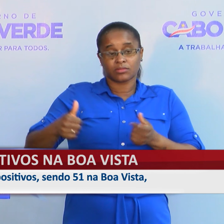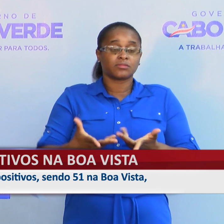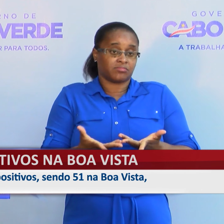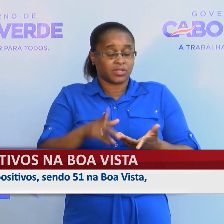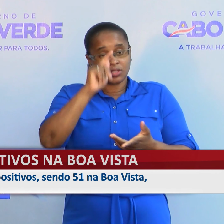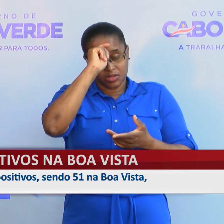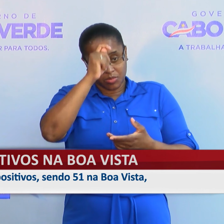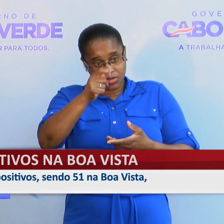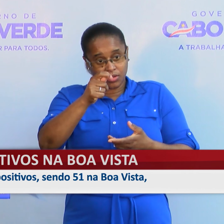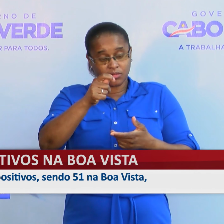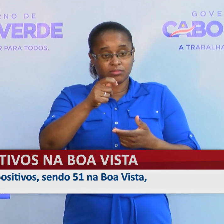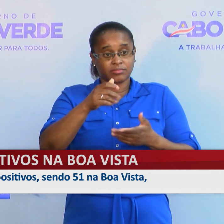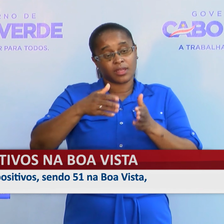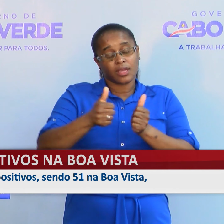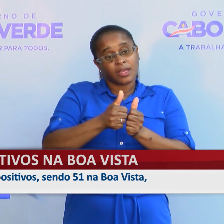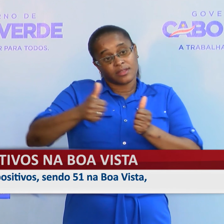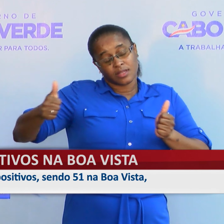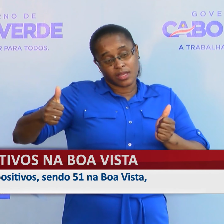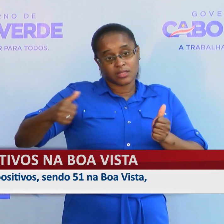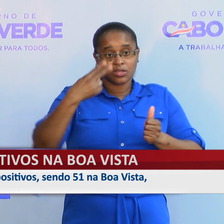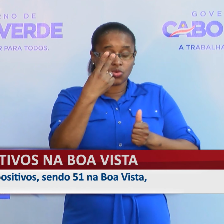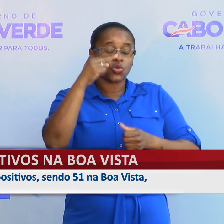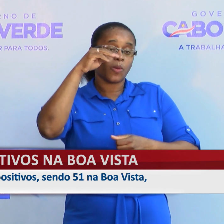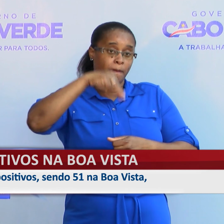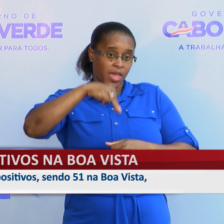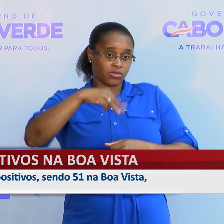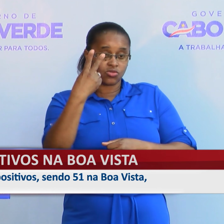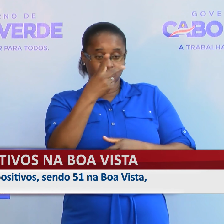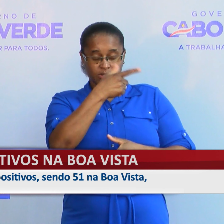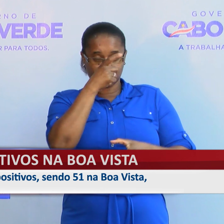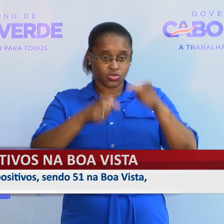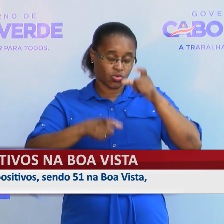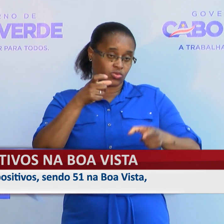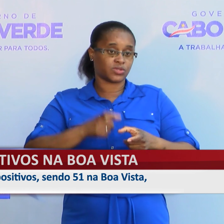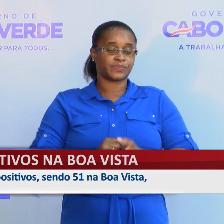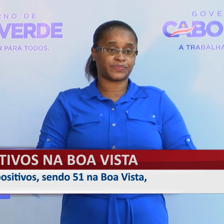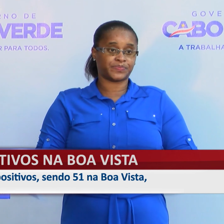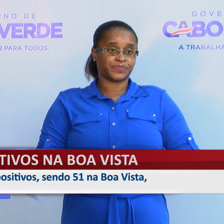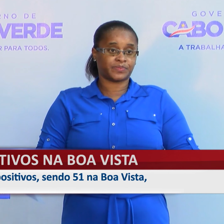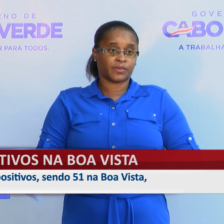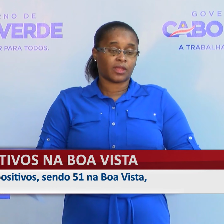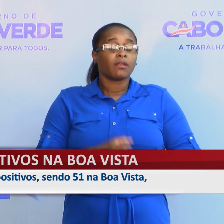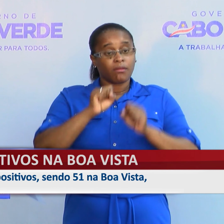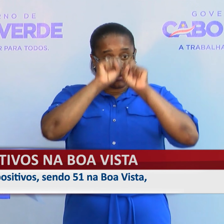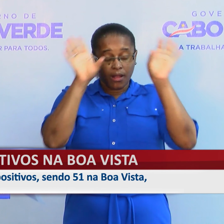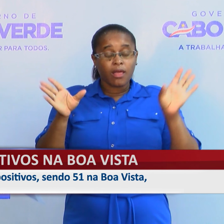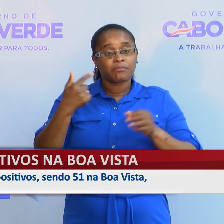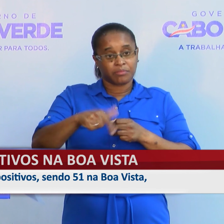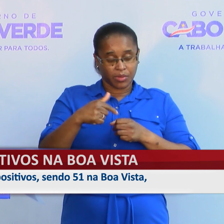respeitando a distância de 2 metros entre as pessoas, entre cada pessoa. É evidente que temos um